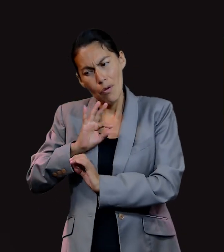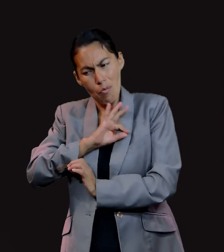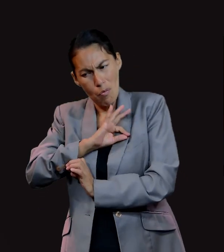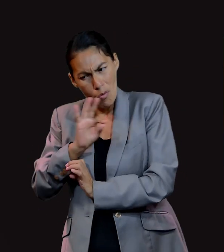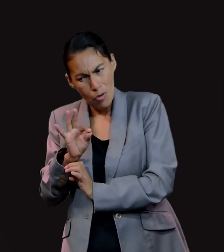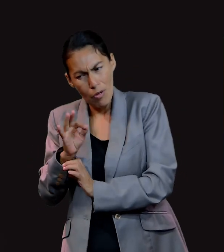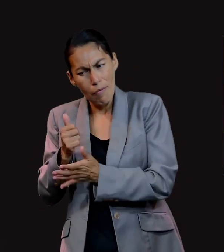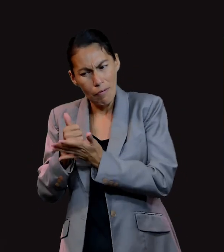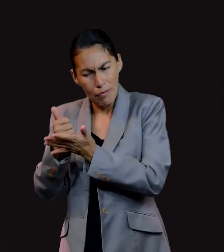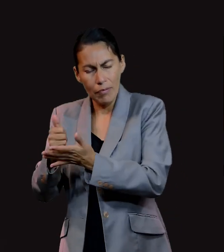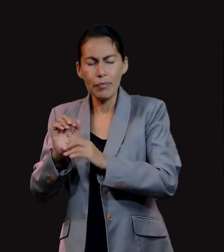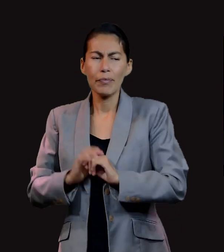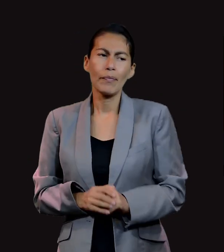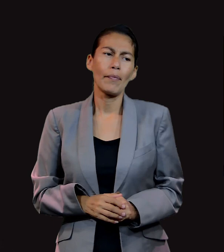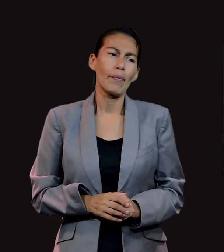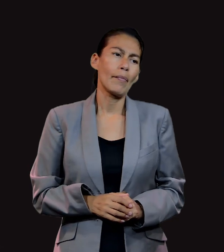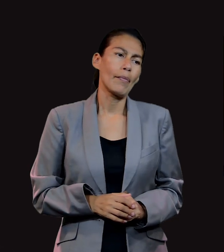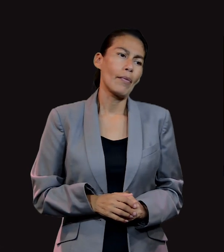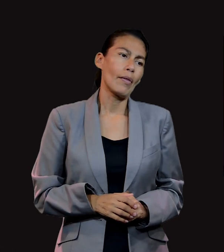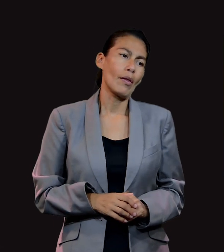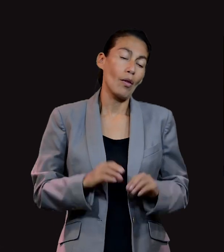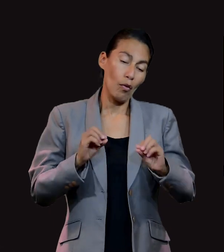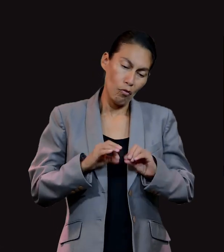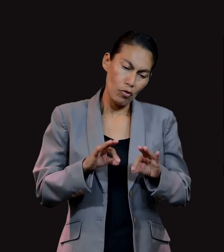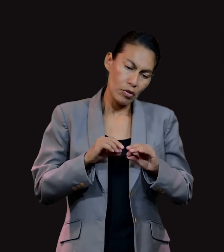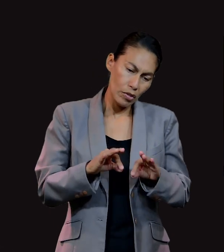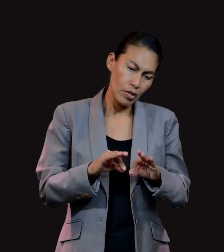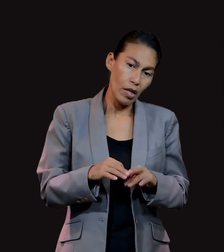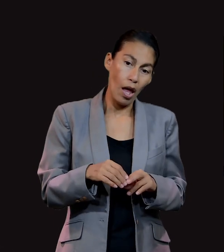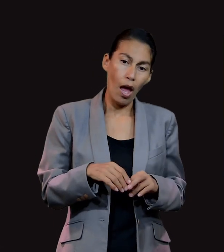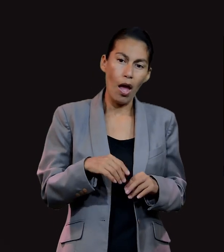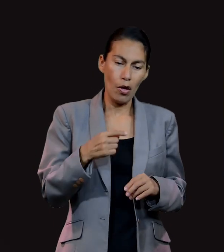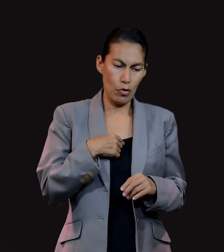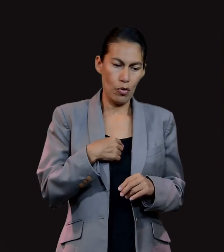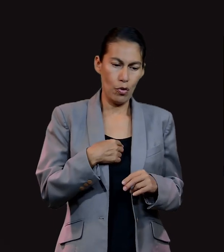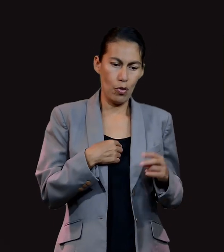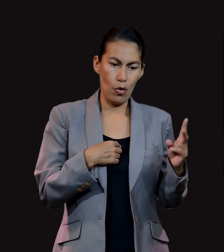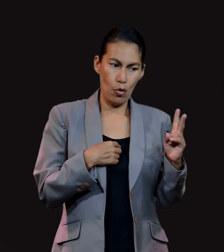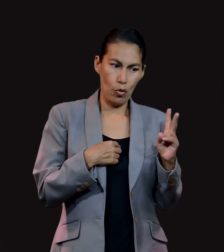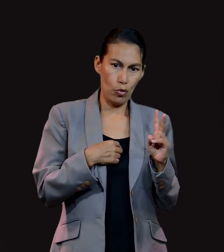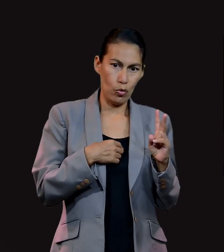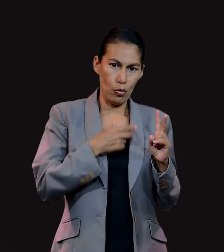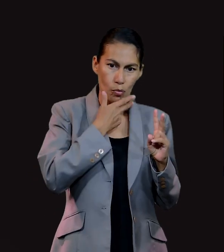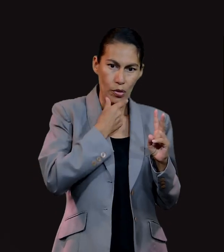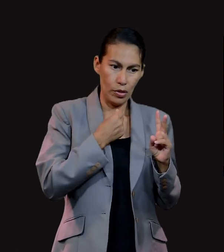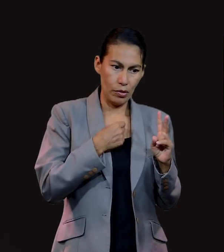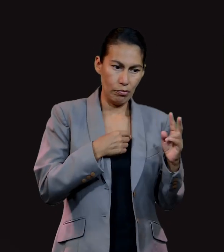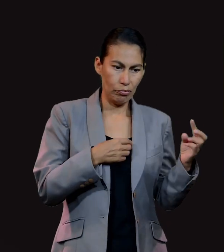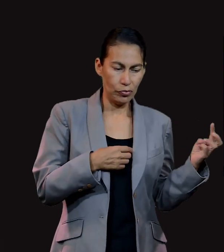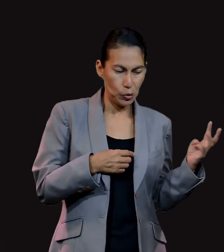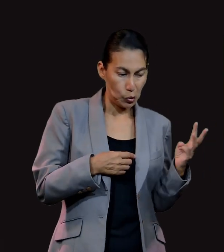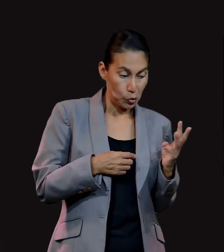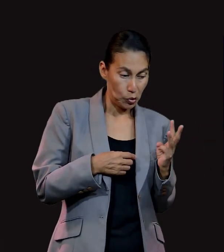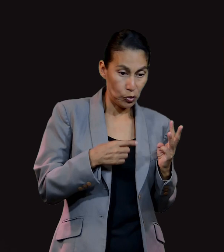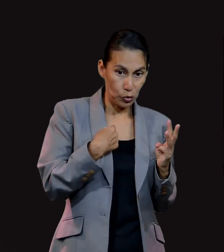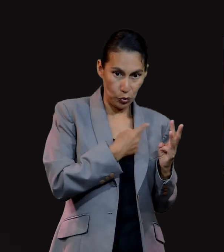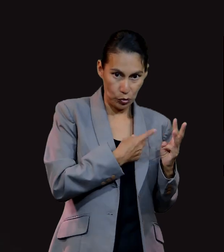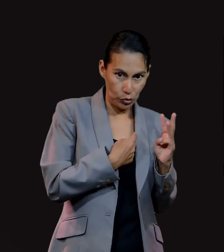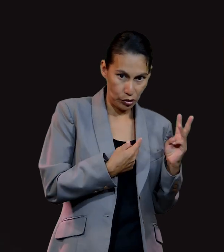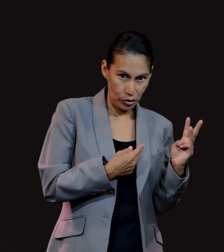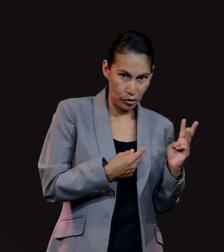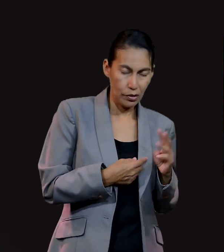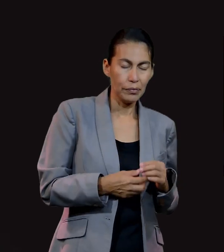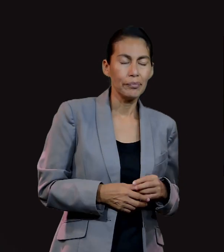y dice permítame yo voy a tratar de hacer lo posible estábamos en su oficina había llegado con dos amigos dos